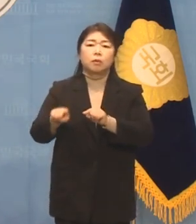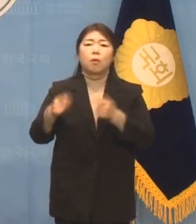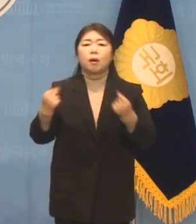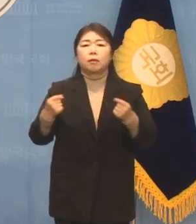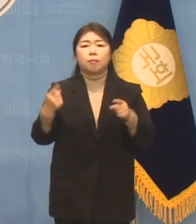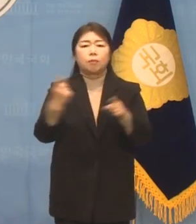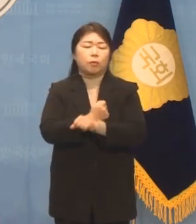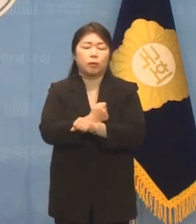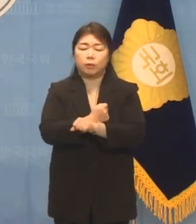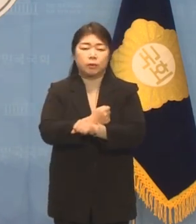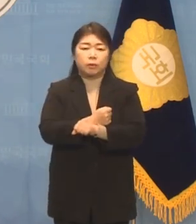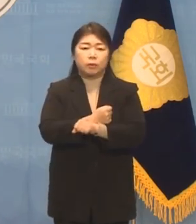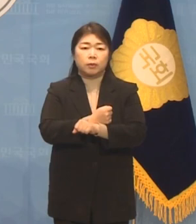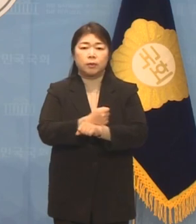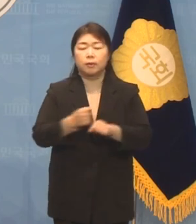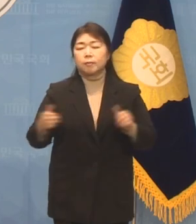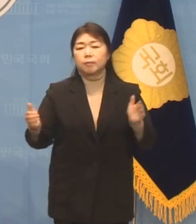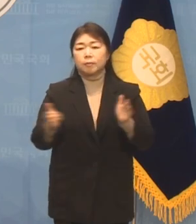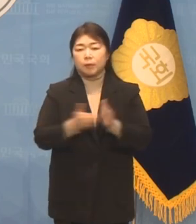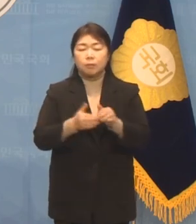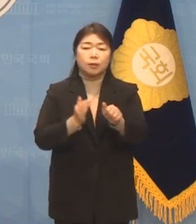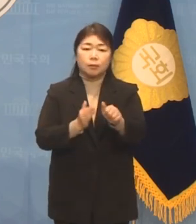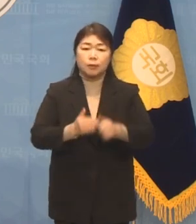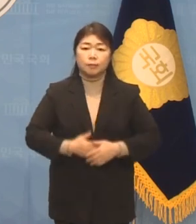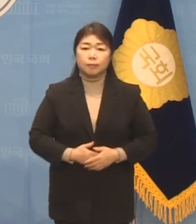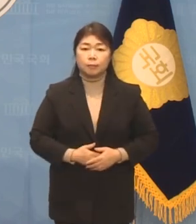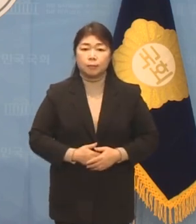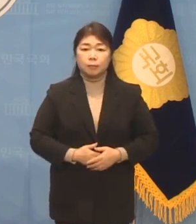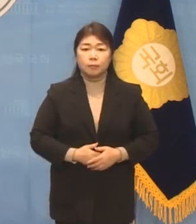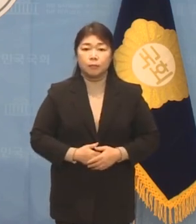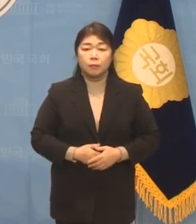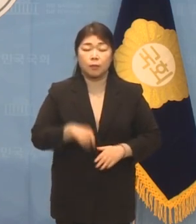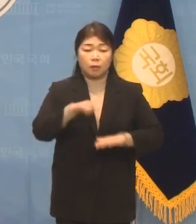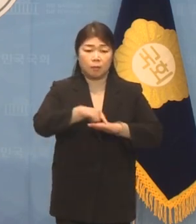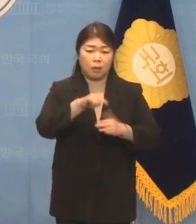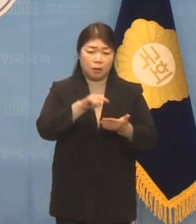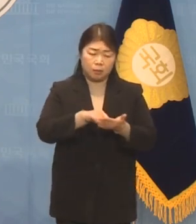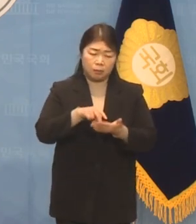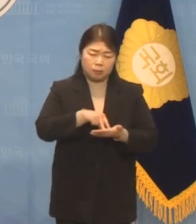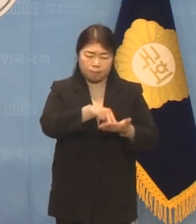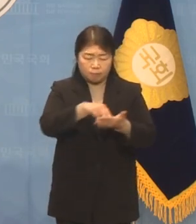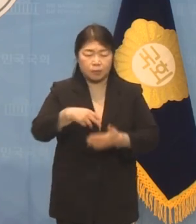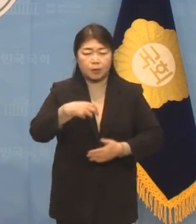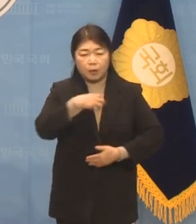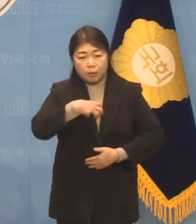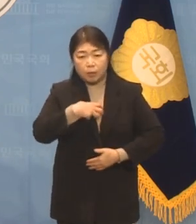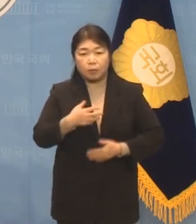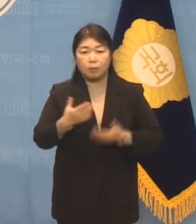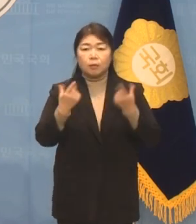할 것입니다. 마음이 애로우는 아픔은 여전하지만